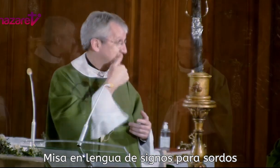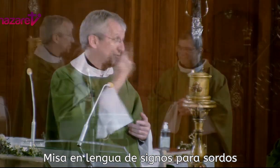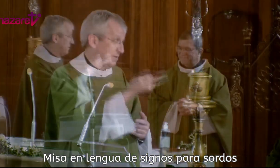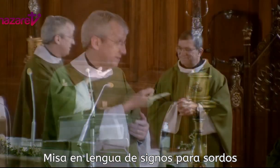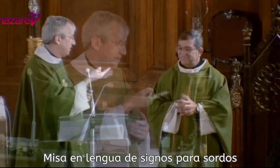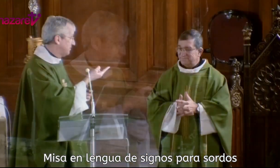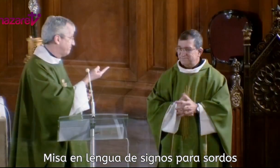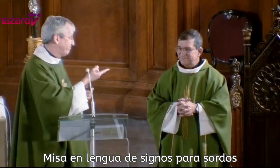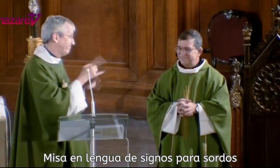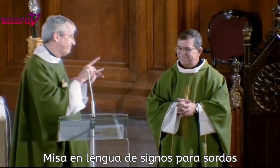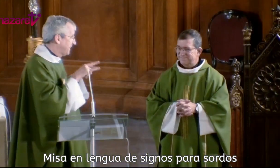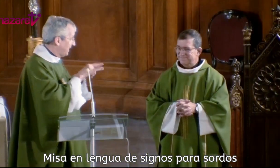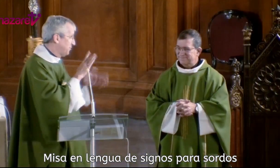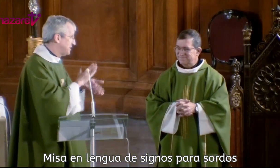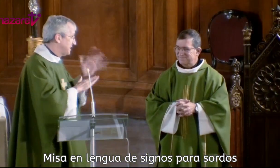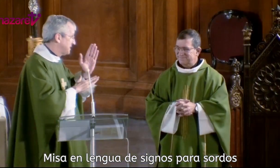que viene, ¿no? El lunes ya se va.